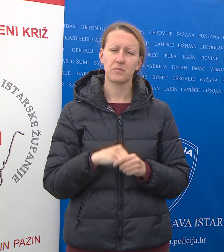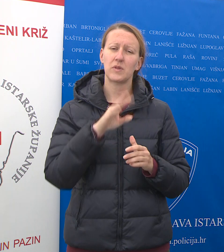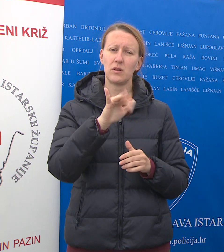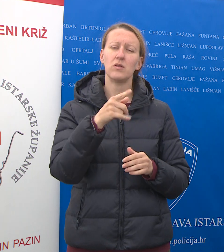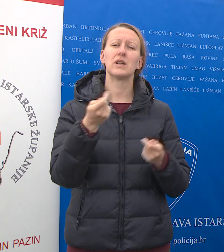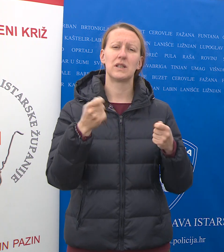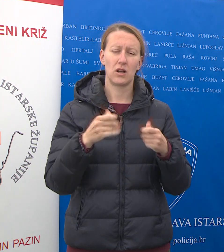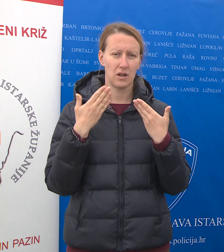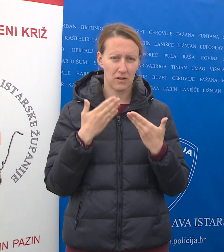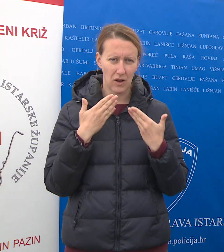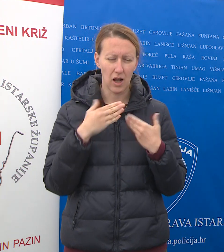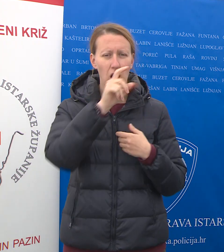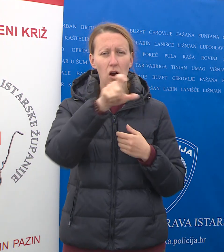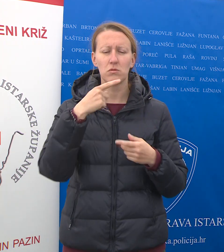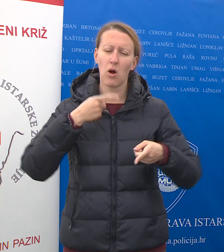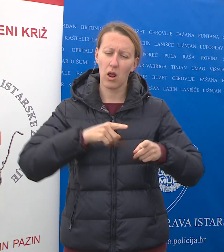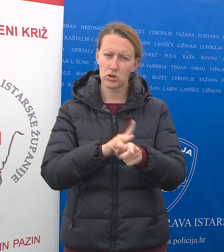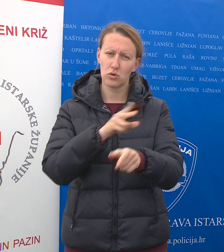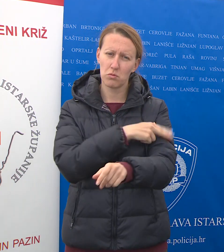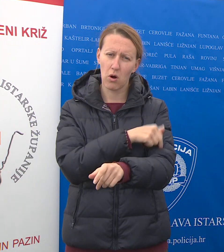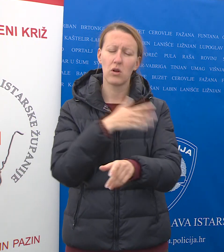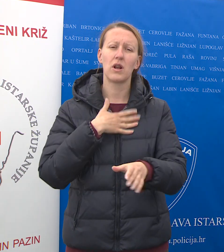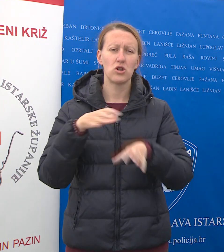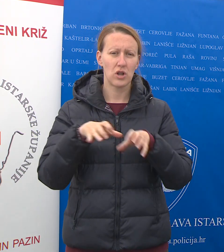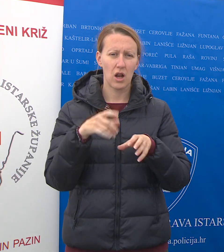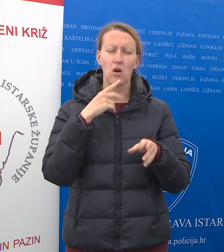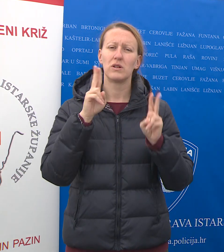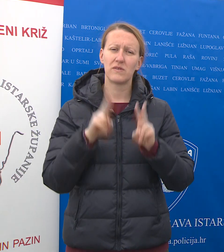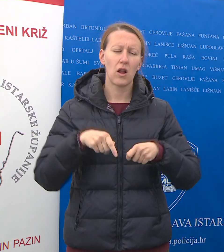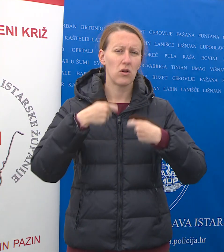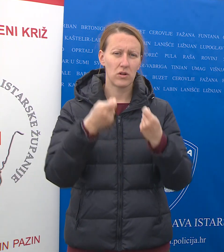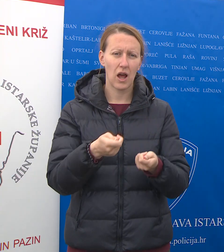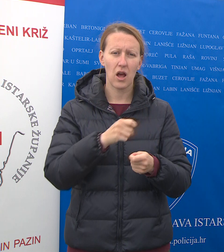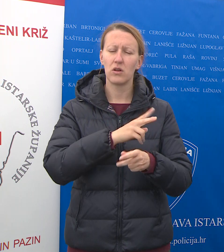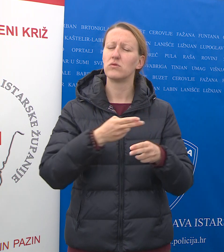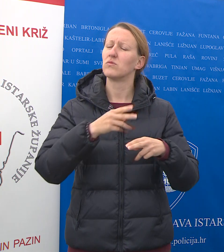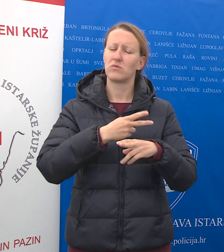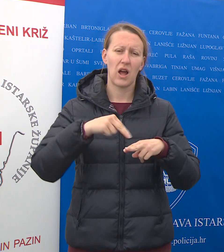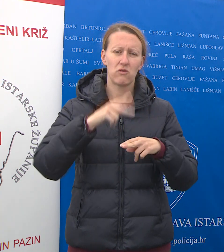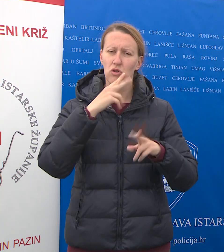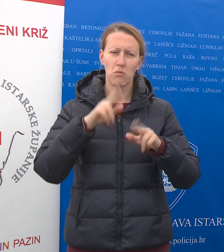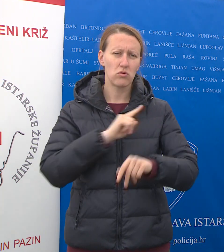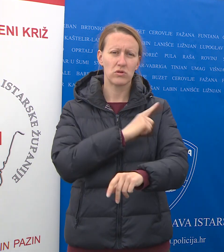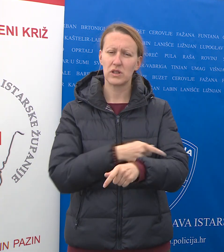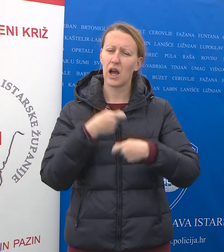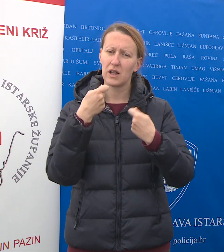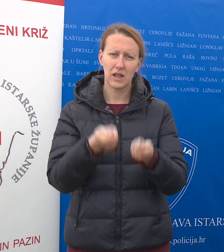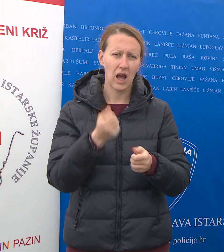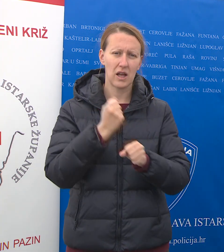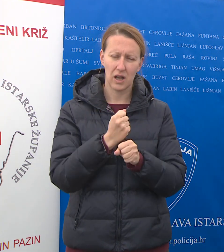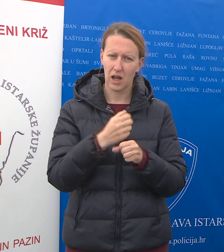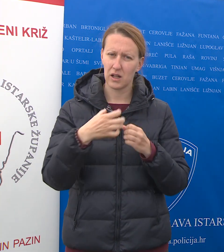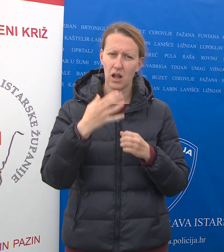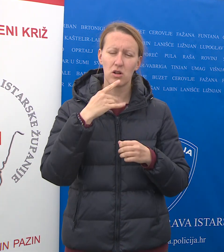Tako da zaključno, hvala pacijentima i hvala našim zaposlenicima koji stvarno daju sve od sebe da takvo stanje ostane, i što